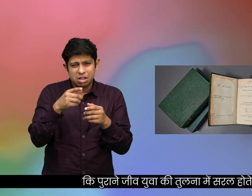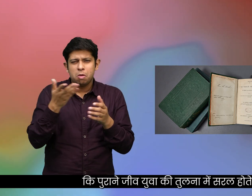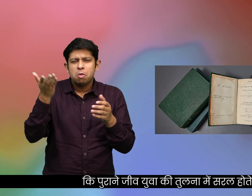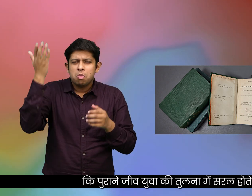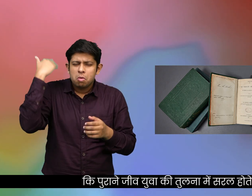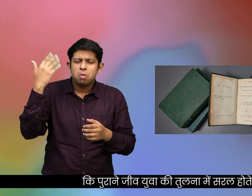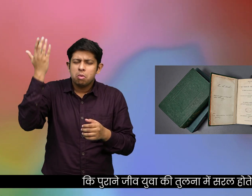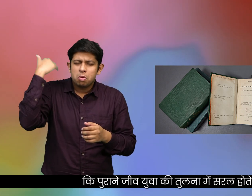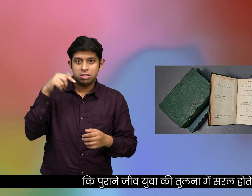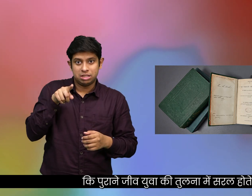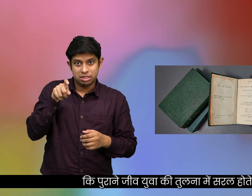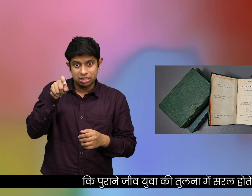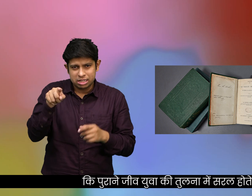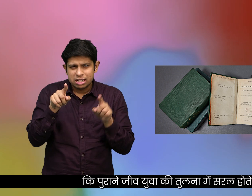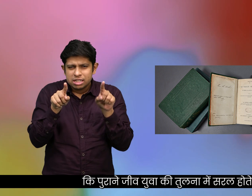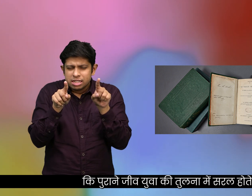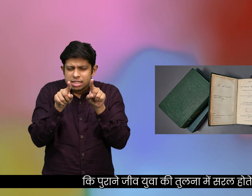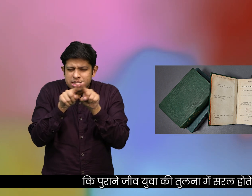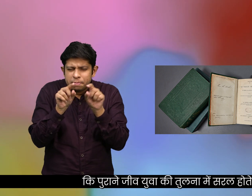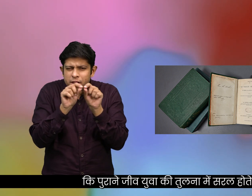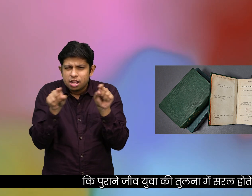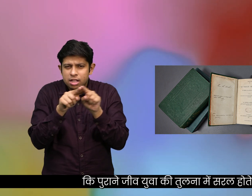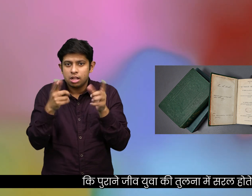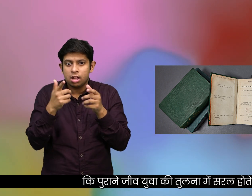जीव युवा की तुलना में सरल होते हैं।